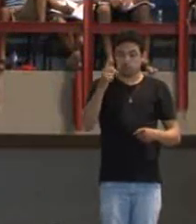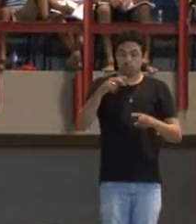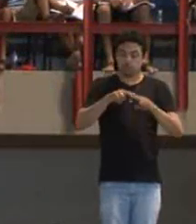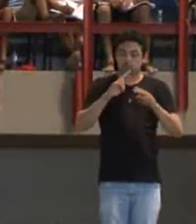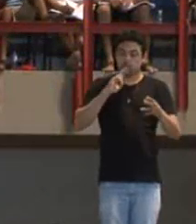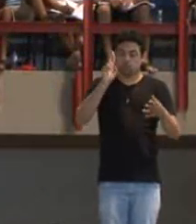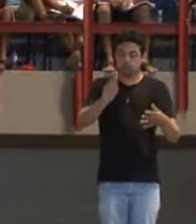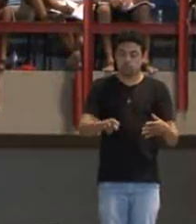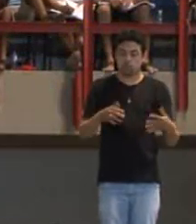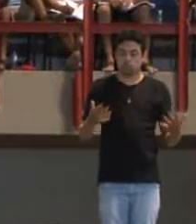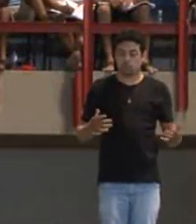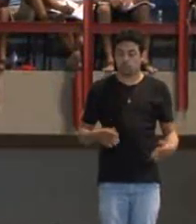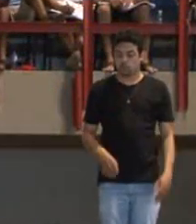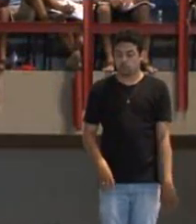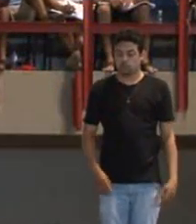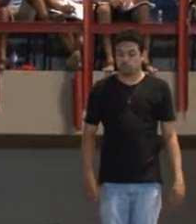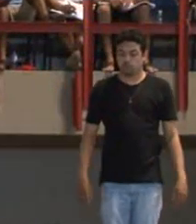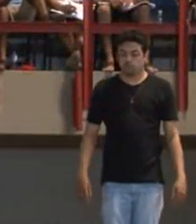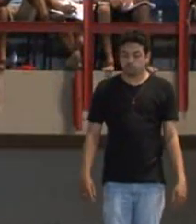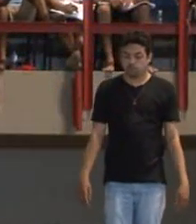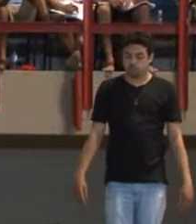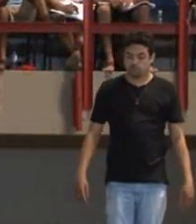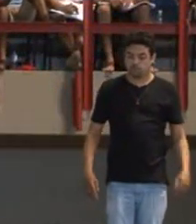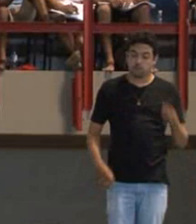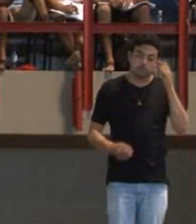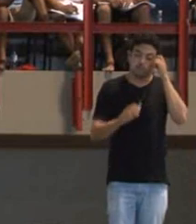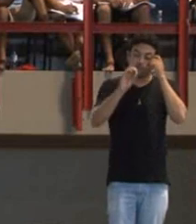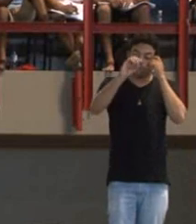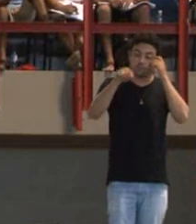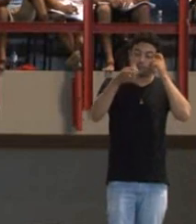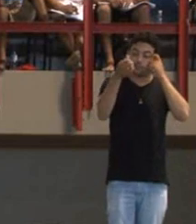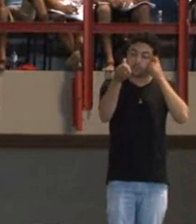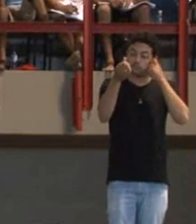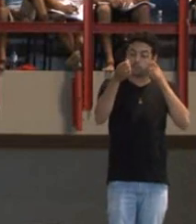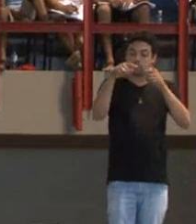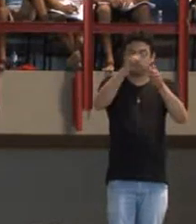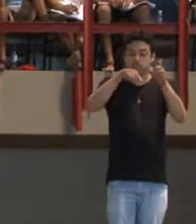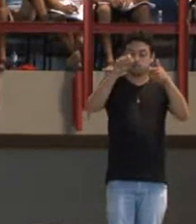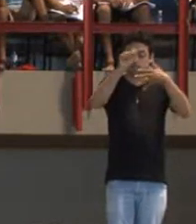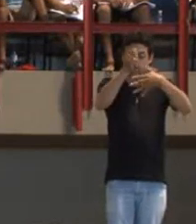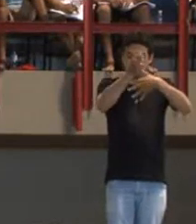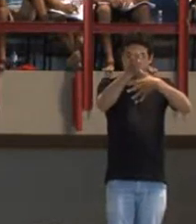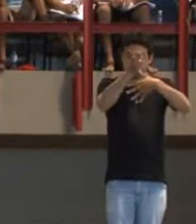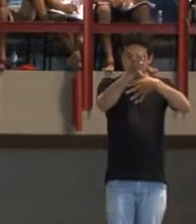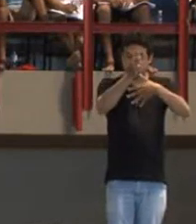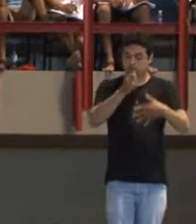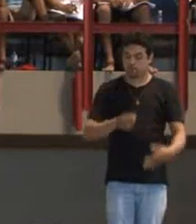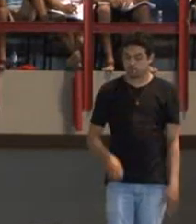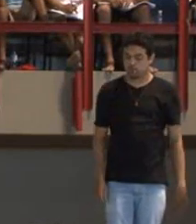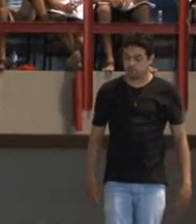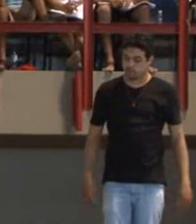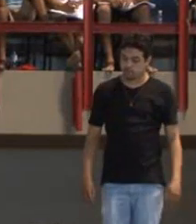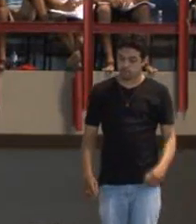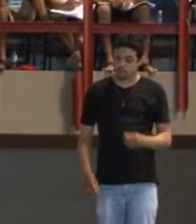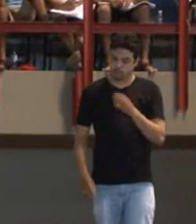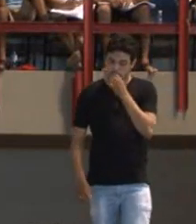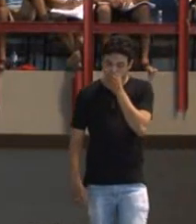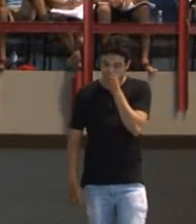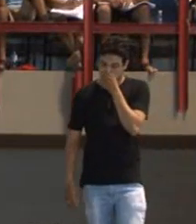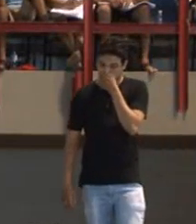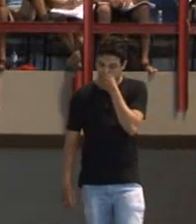encontrar a resposta correta, o que é que tem nas alternativas? 0,6 é no item A. Vamos só fazer